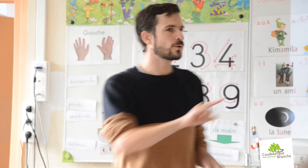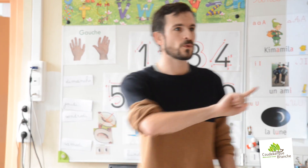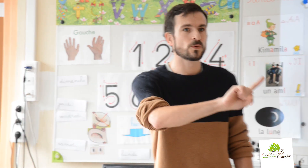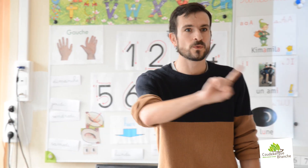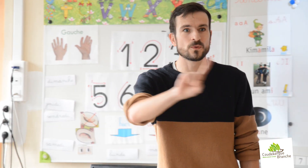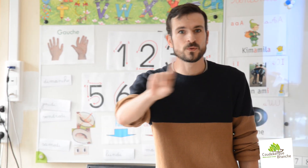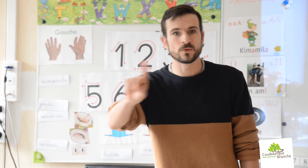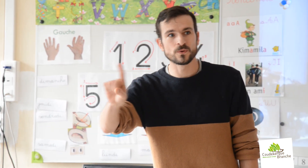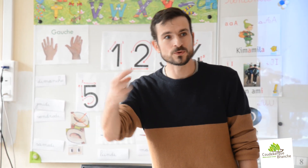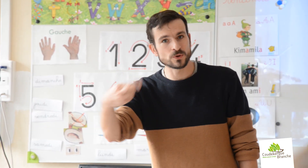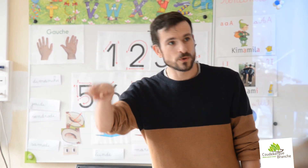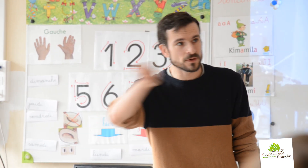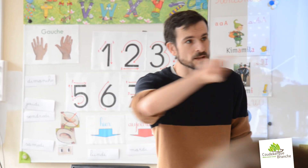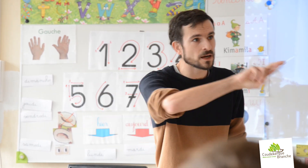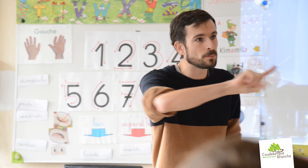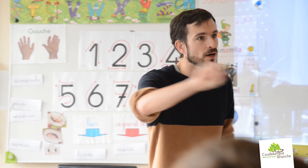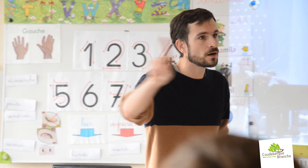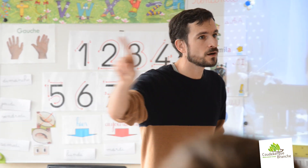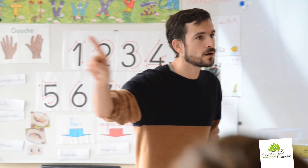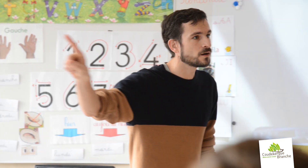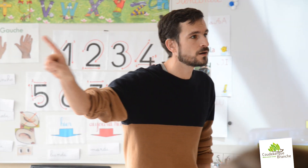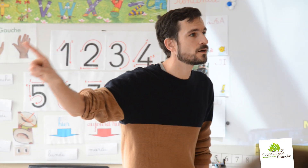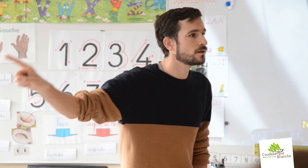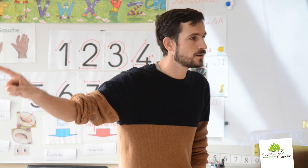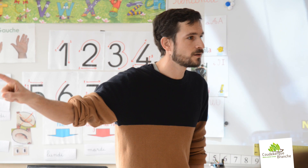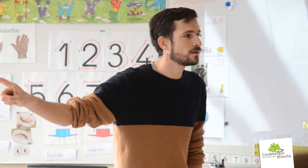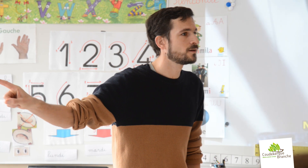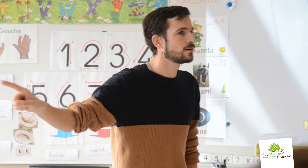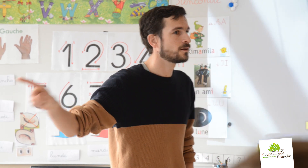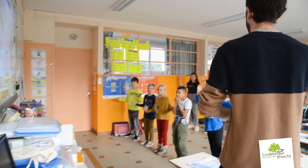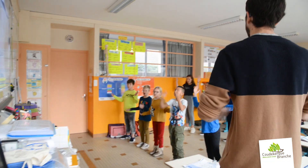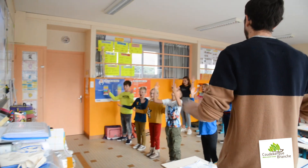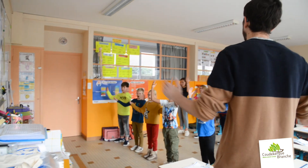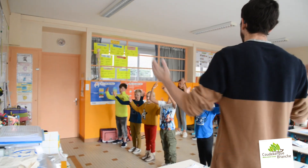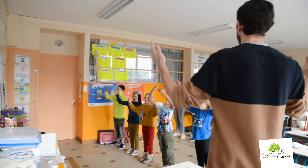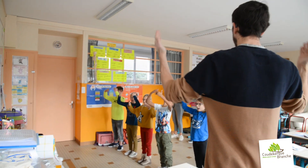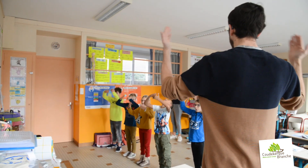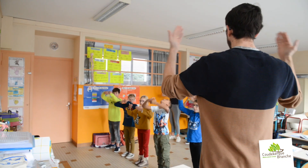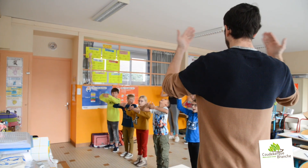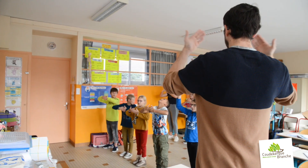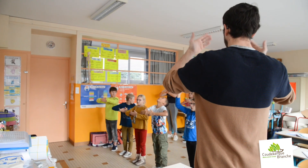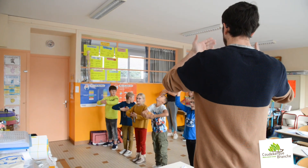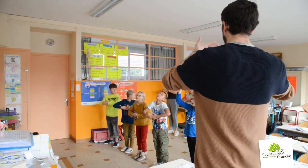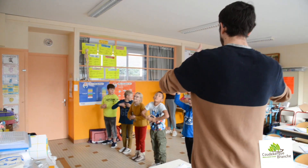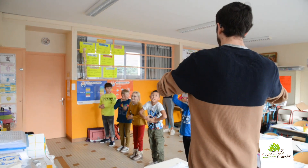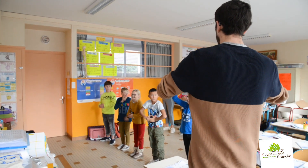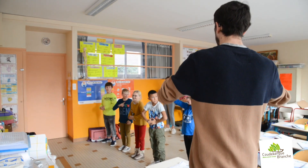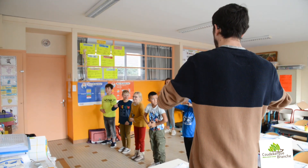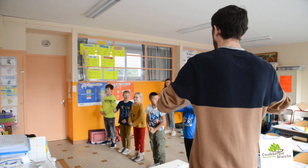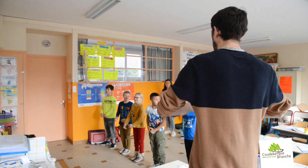signes, mais lorsqu'on voit les enfants en train de signer tout ça, on comprend vraiment le message qui est transmis. Le but pour moi en fait en faisant